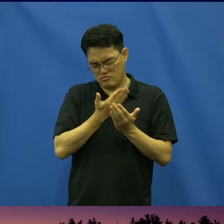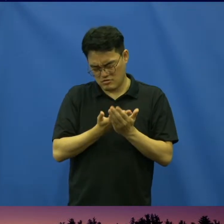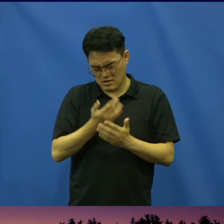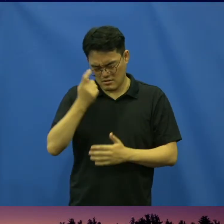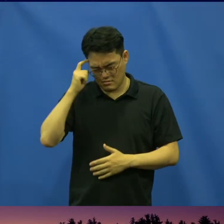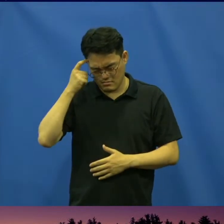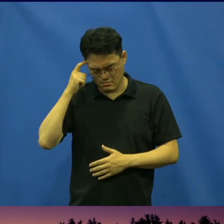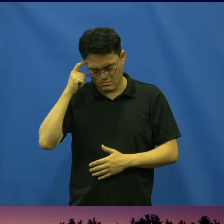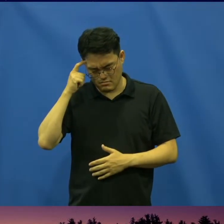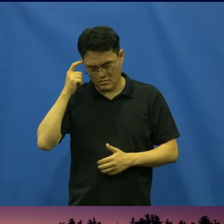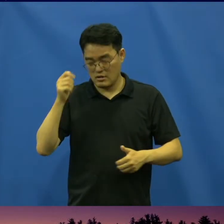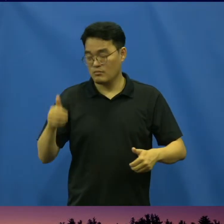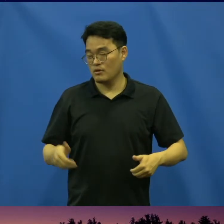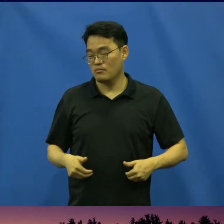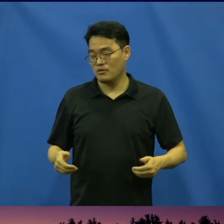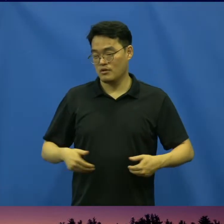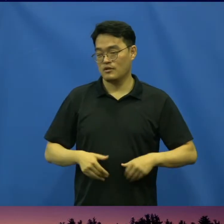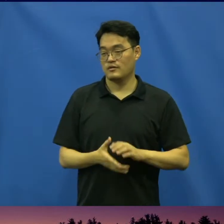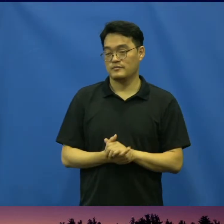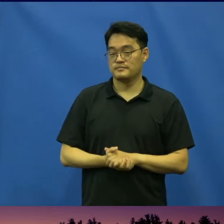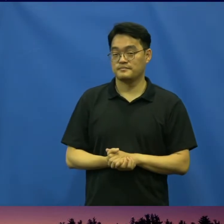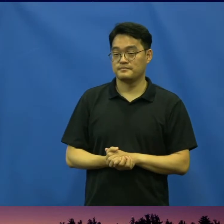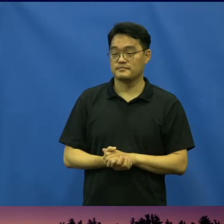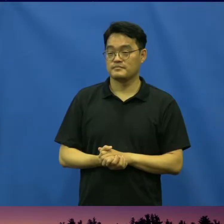그릇에도 너무 감탄을 하고